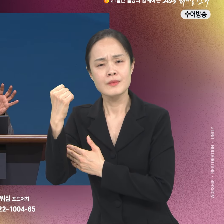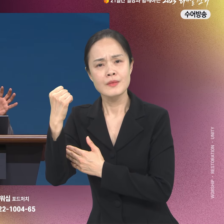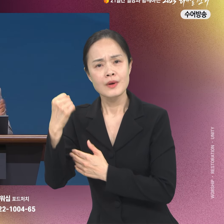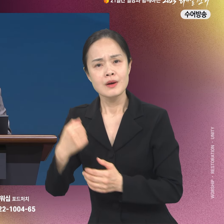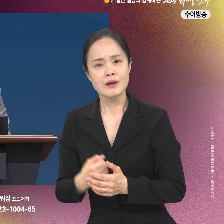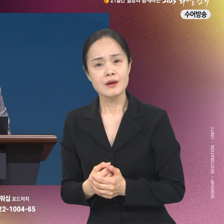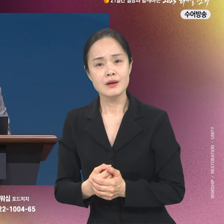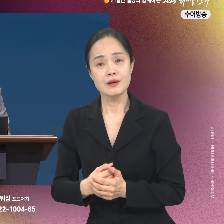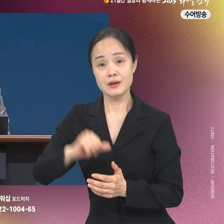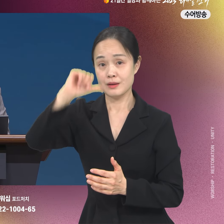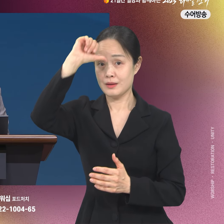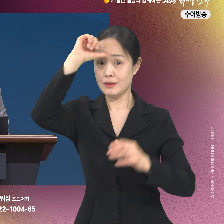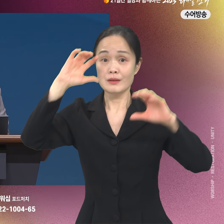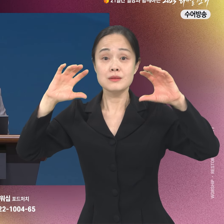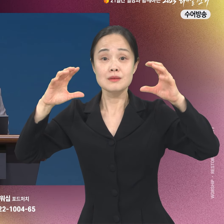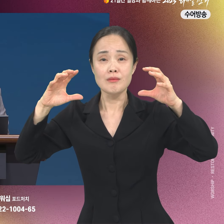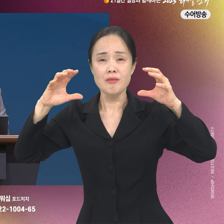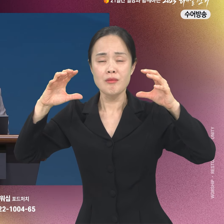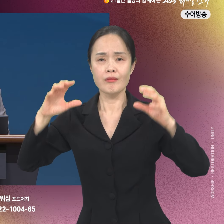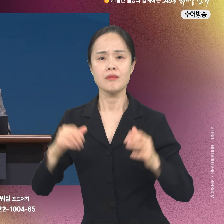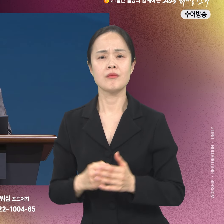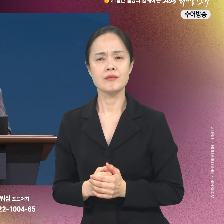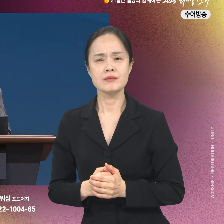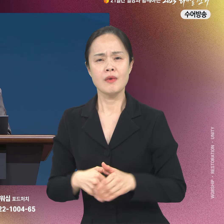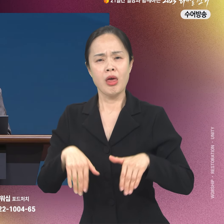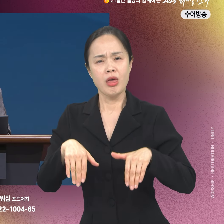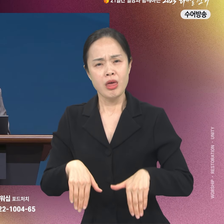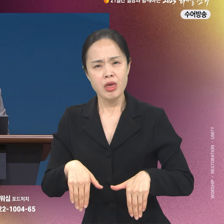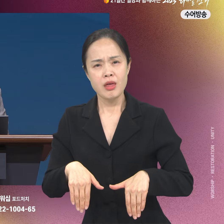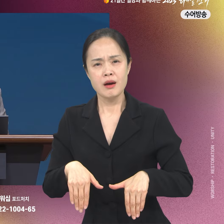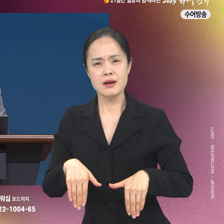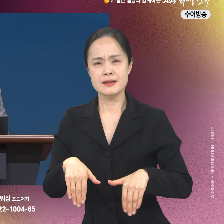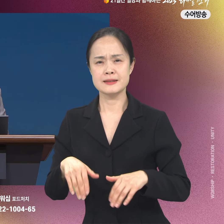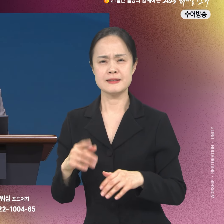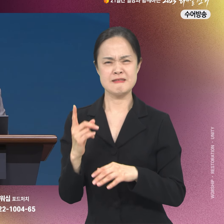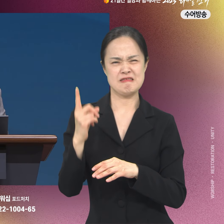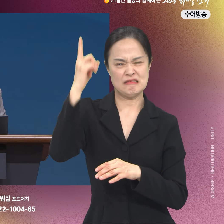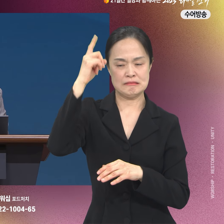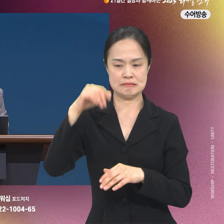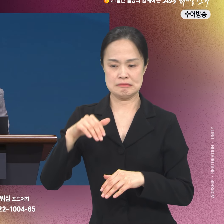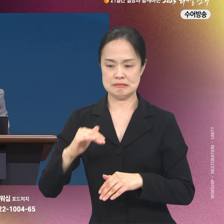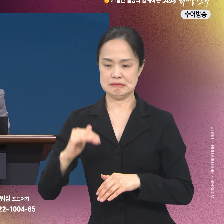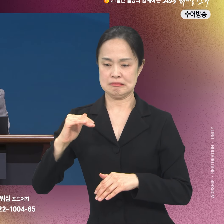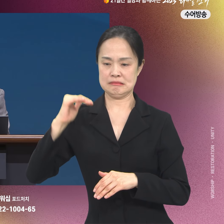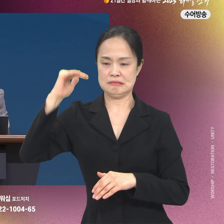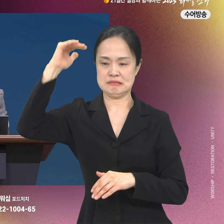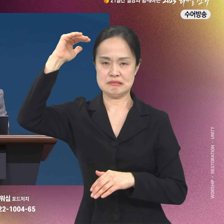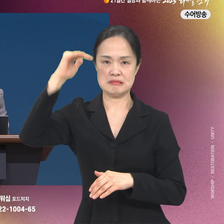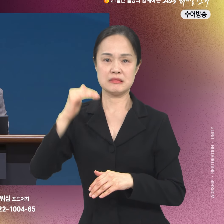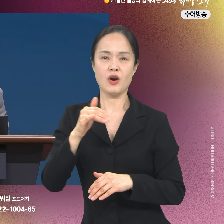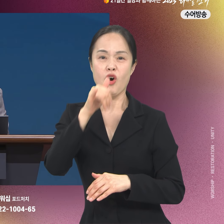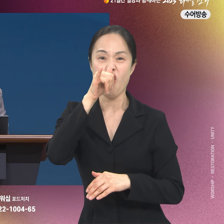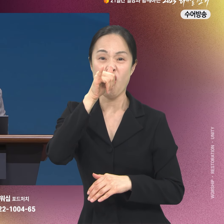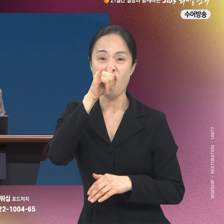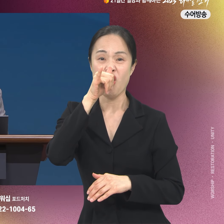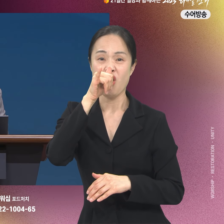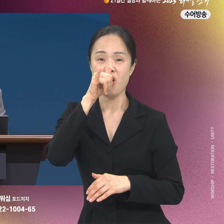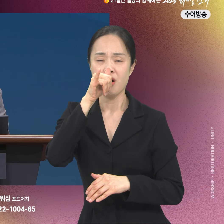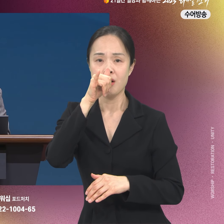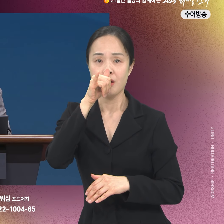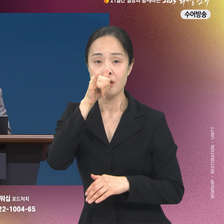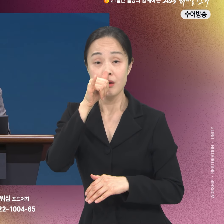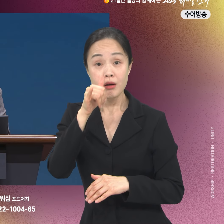불가촉 천민이 있는 거예요. 그런데 같은 기독교인들이 서로 형제, 자매라고